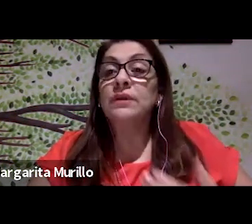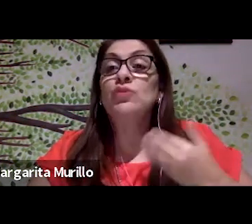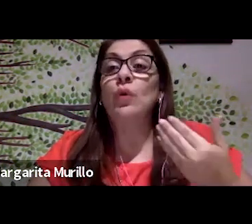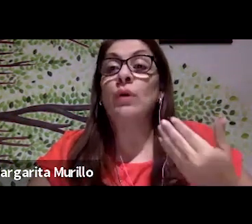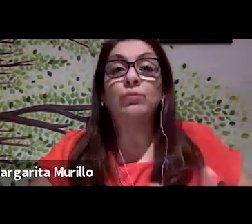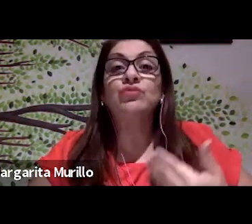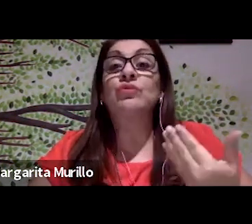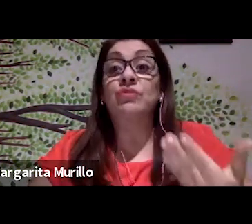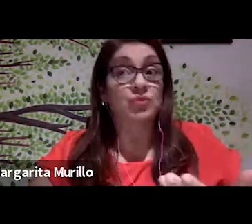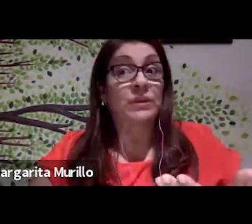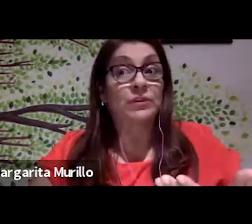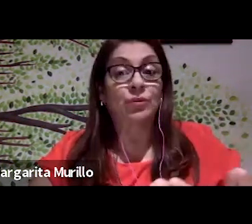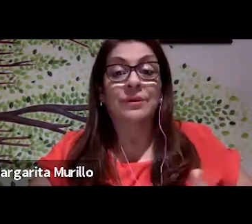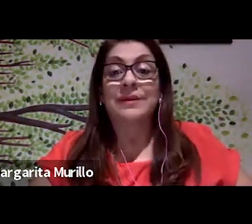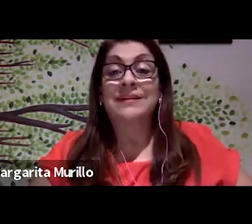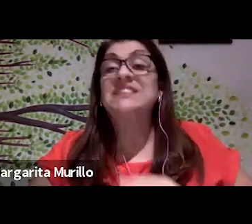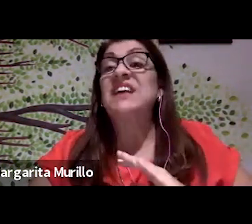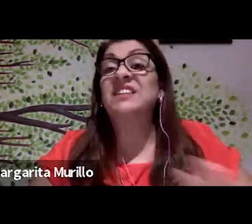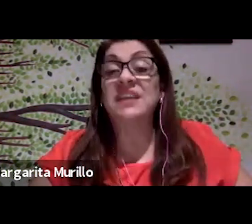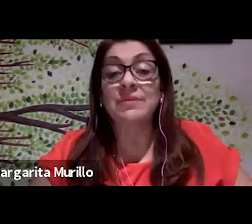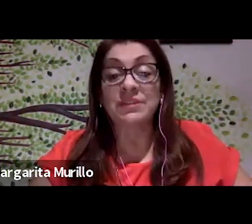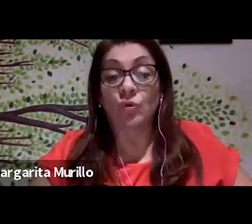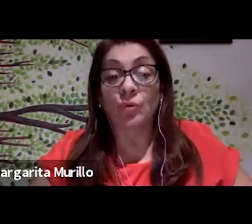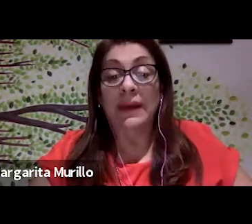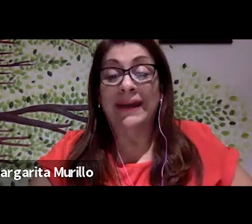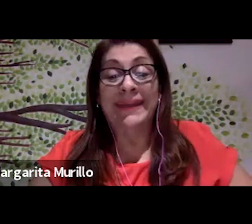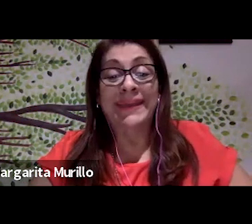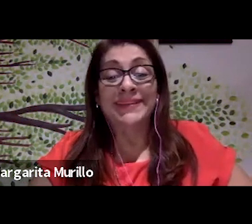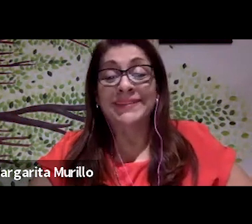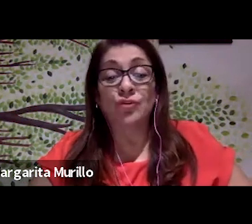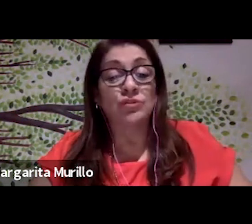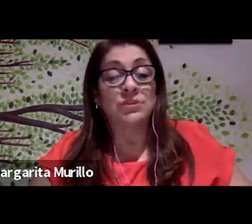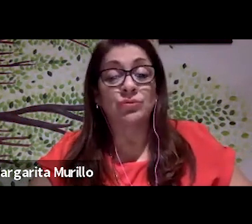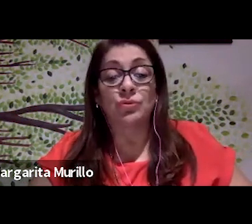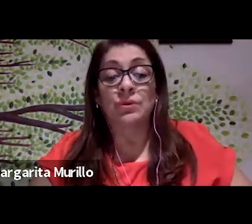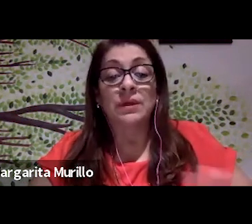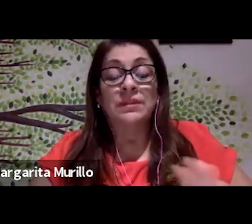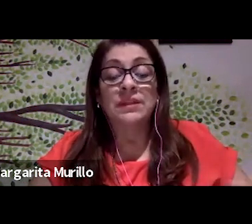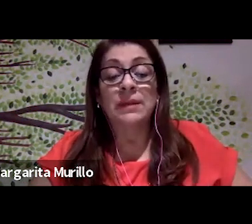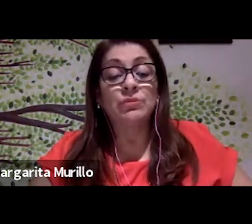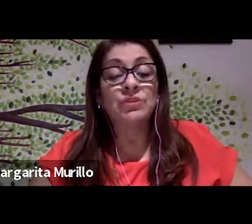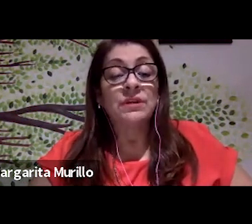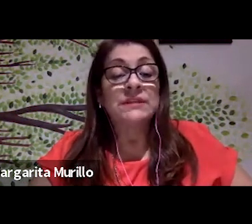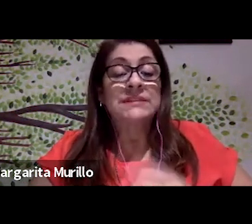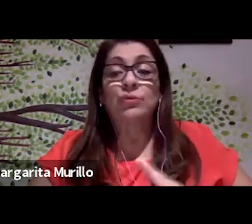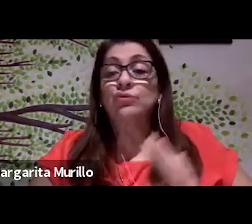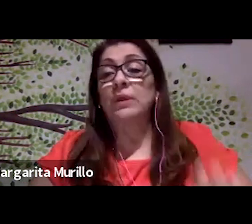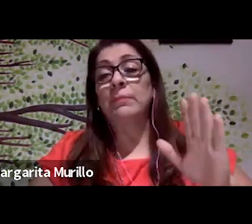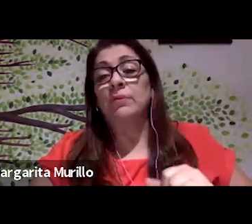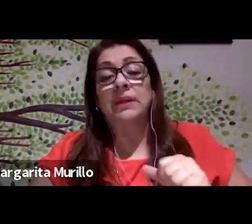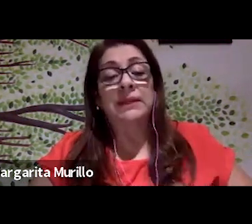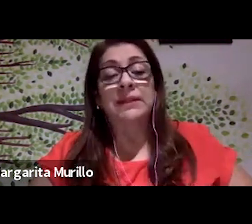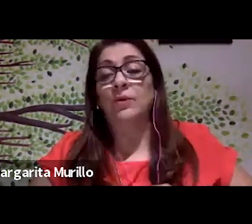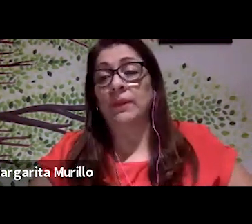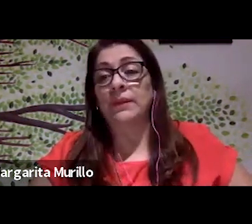dolor que no habíamos resuelto se activa todo aquí todo se juntó diríamos se